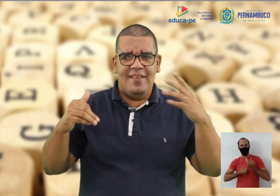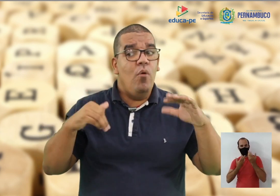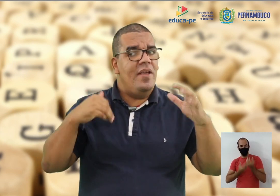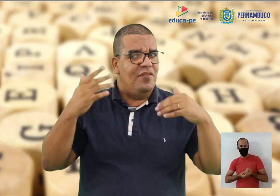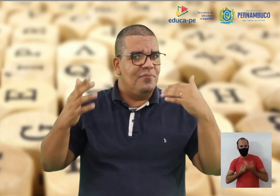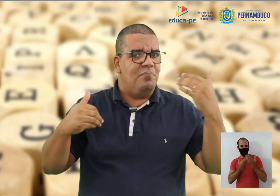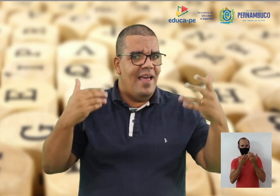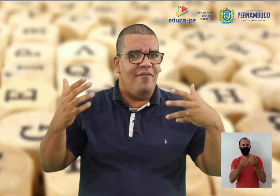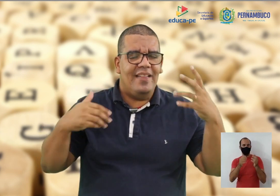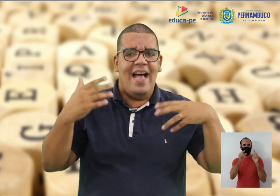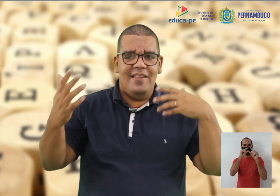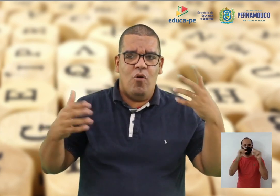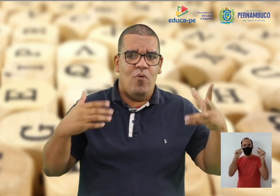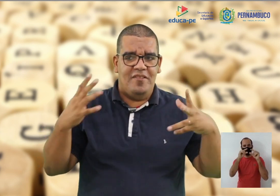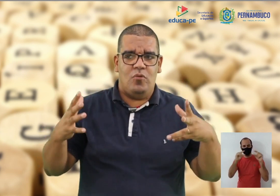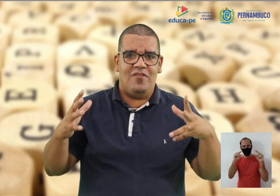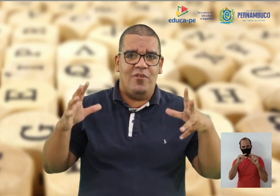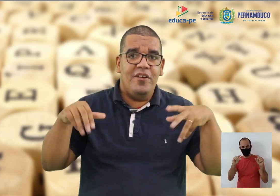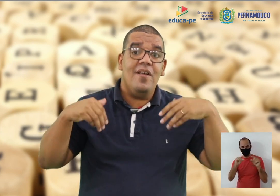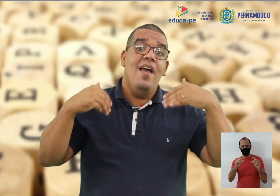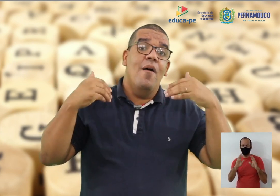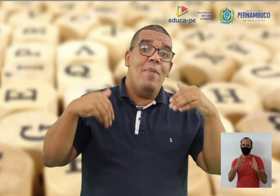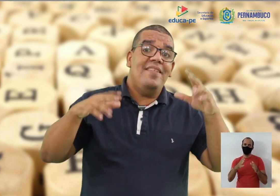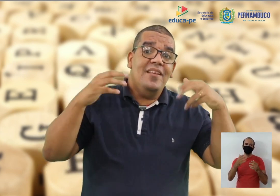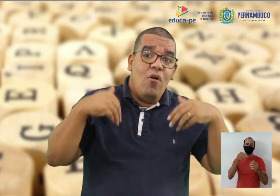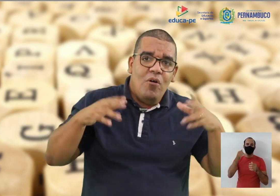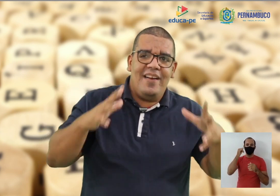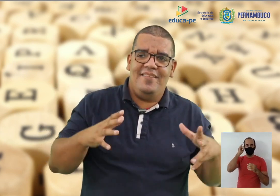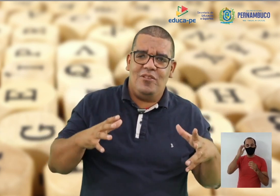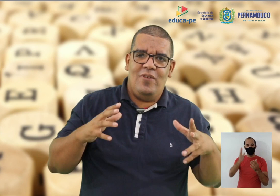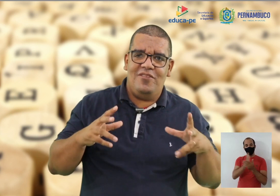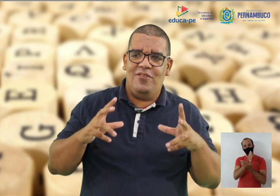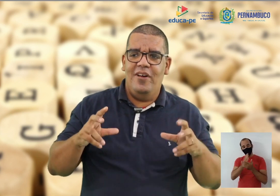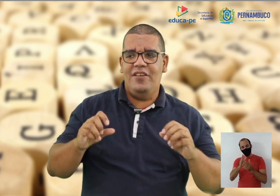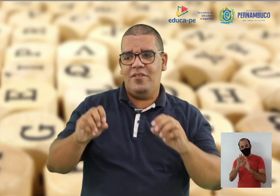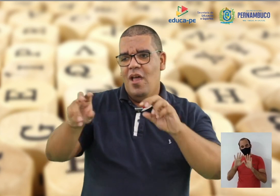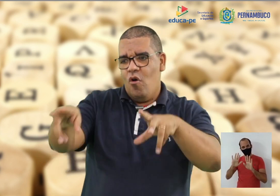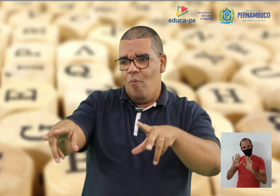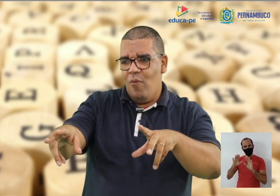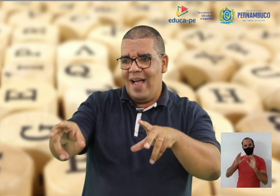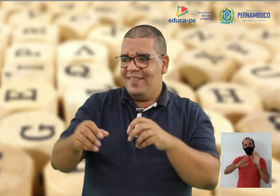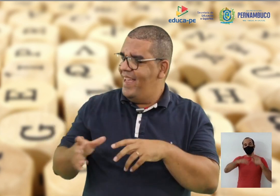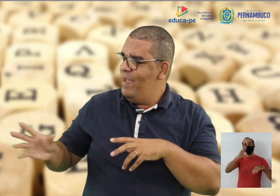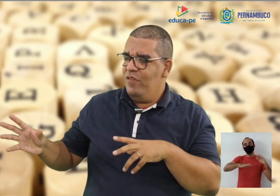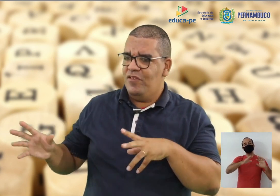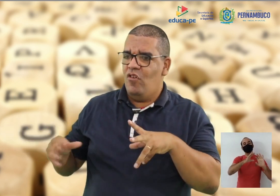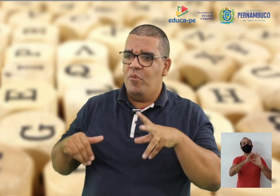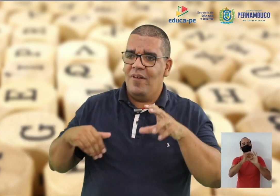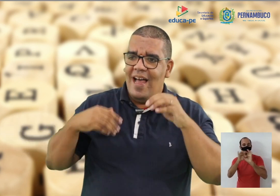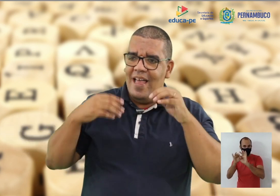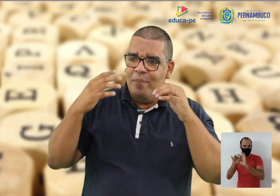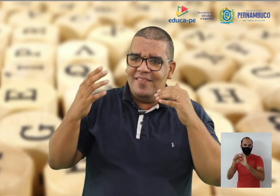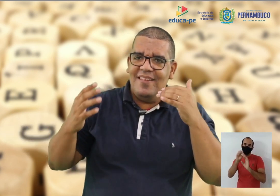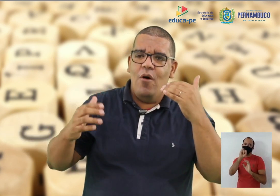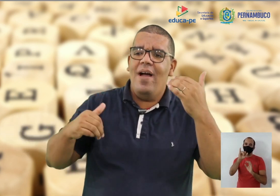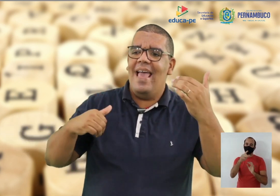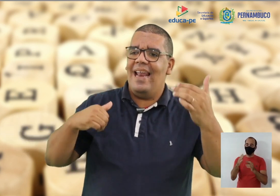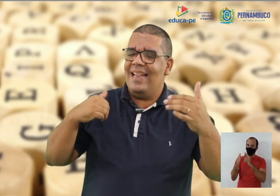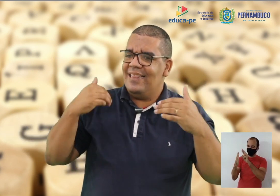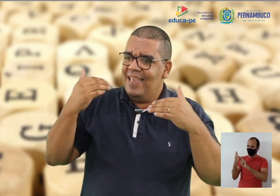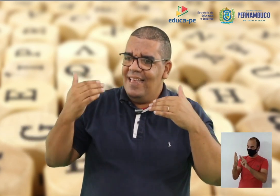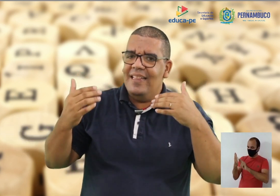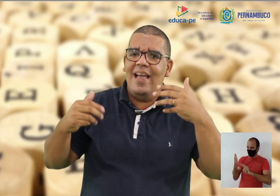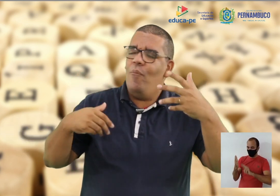repetição, e isso é verdade em algumas situações, mas em outras situações como é o caso aí, professor Robson, a repetição